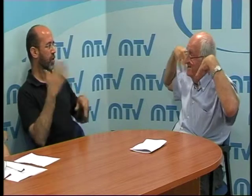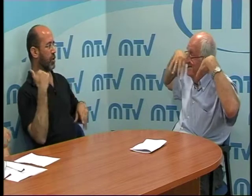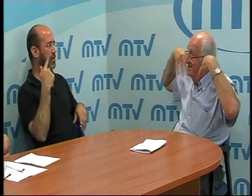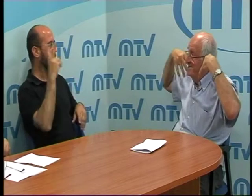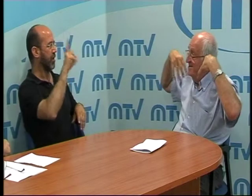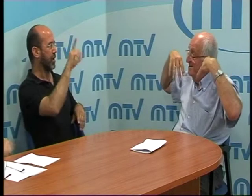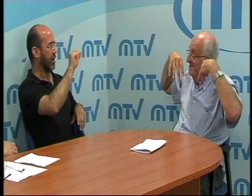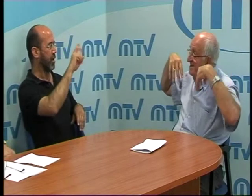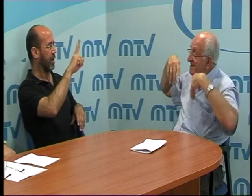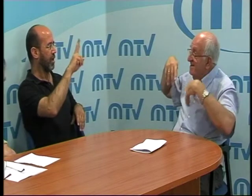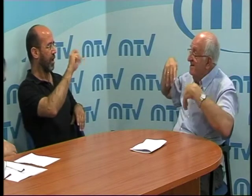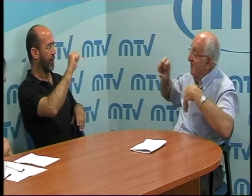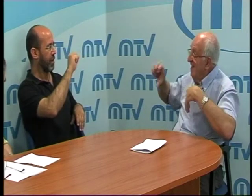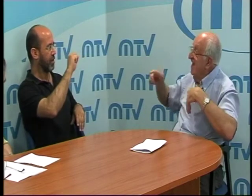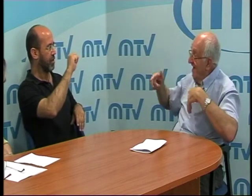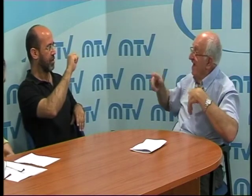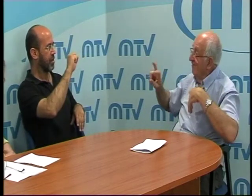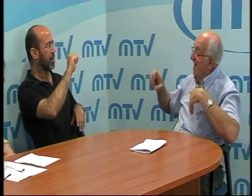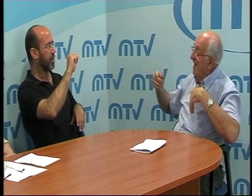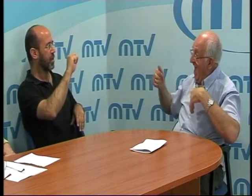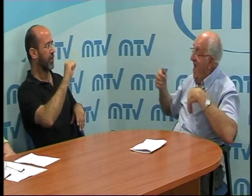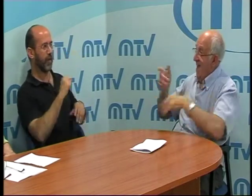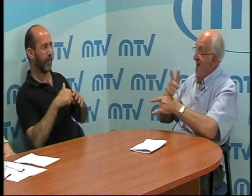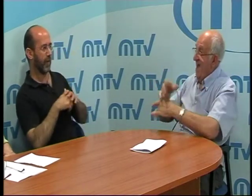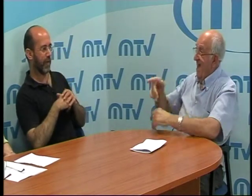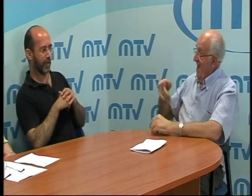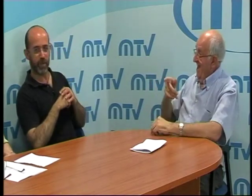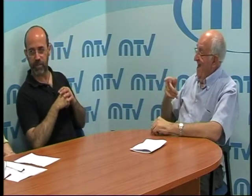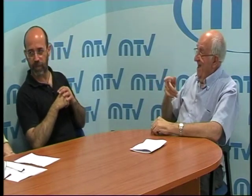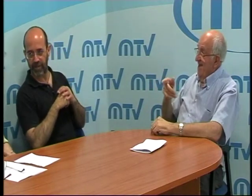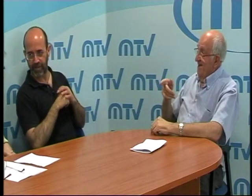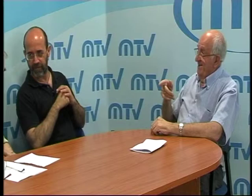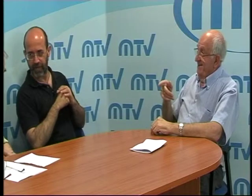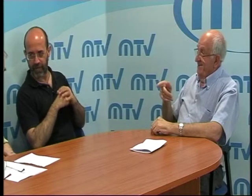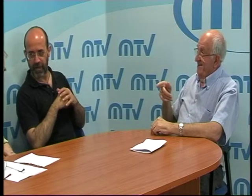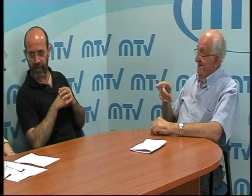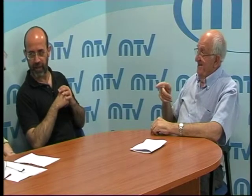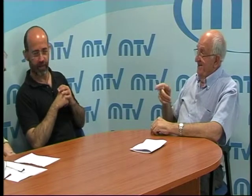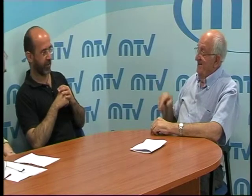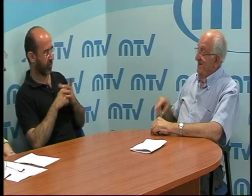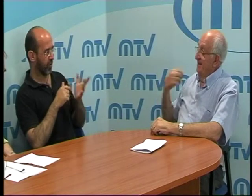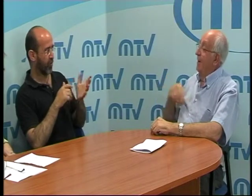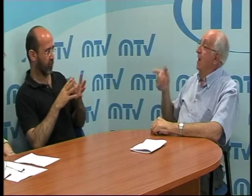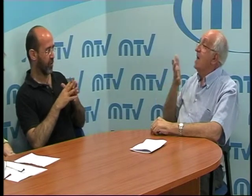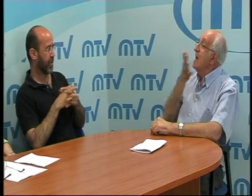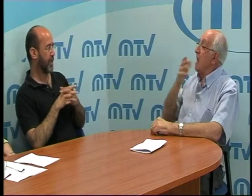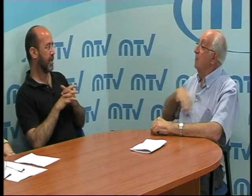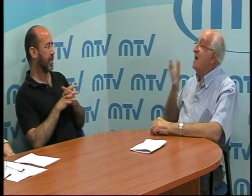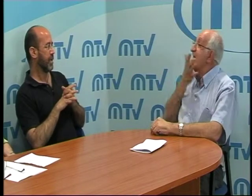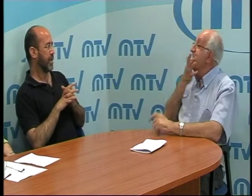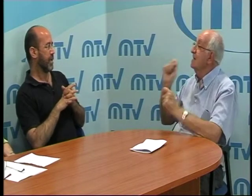Sí, lo que me has comentado antes de La Vega. Lo de La Vega, lo me has dicho antes, el tema de La Vega, de jugador de